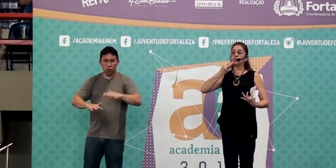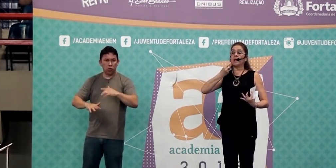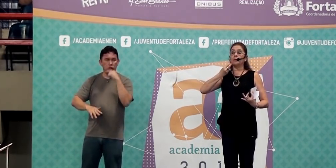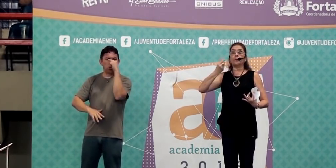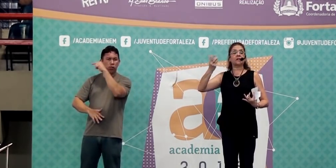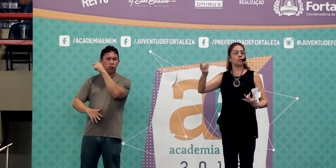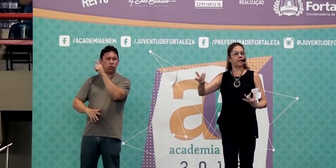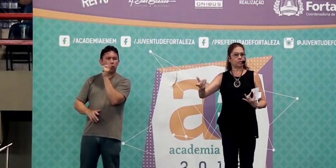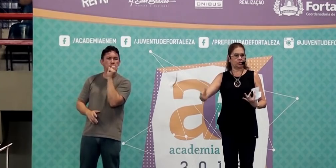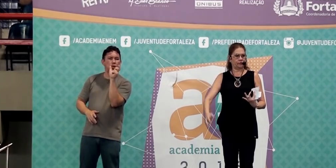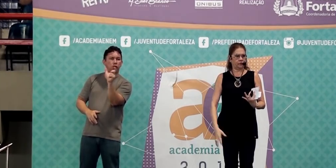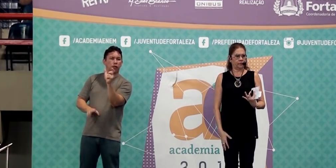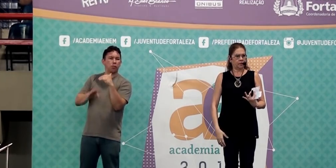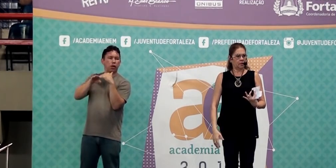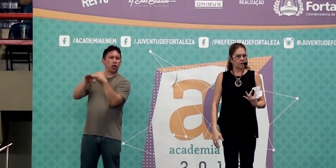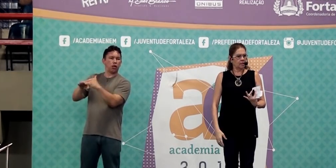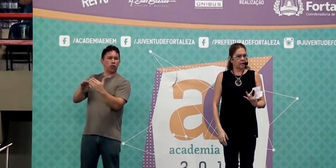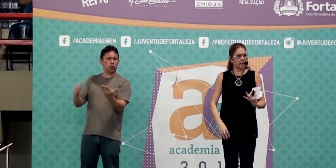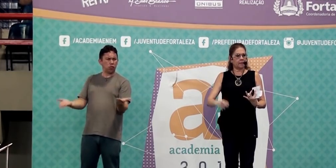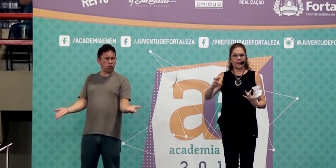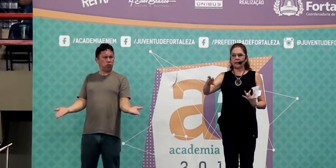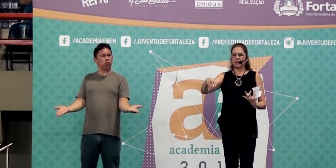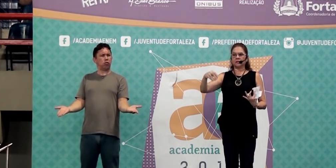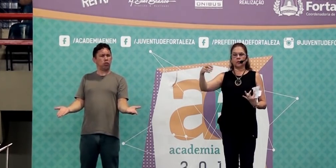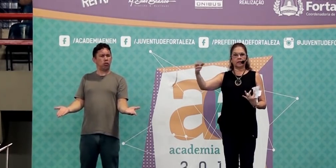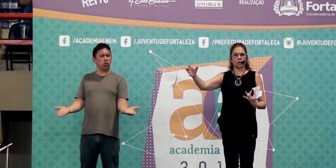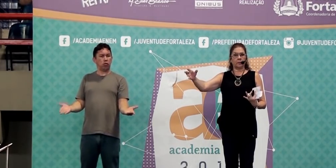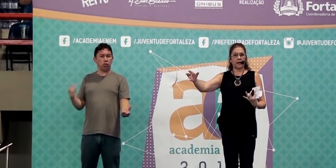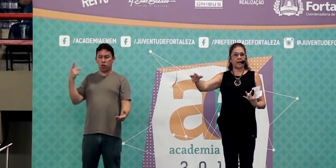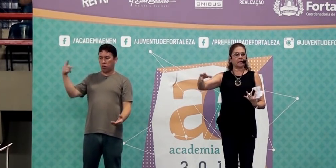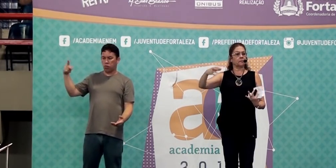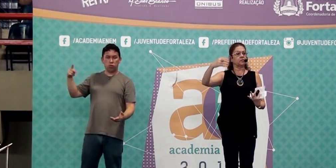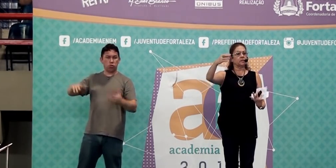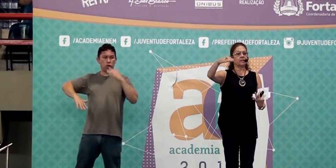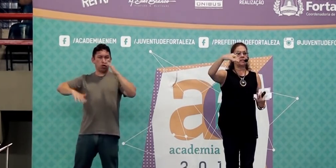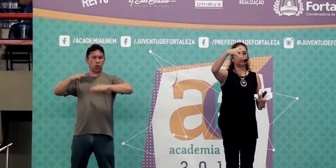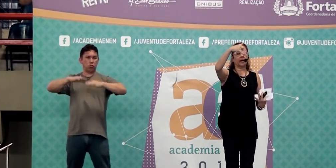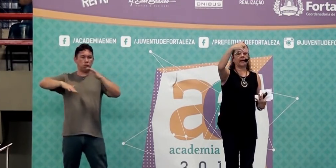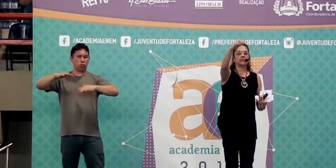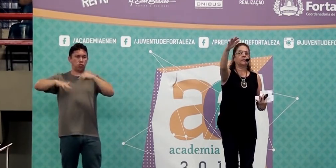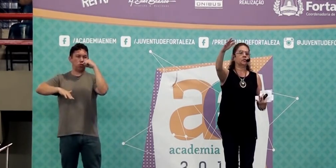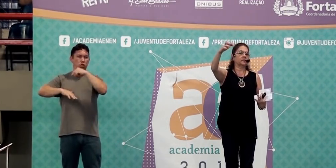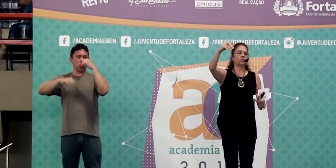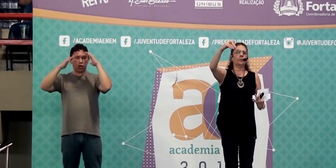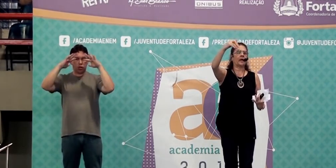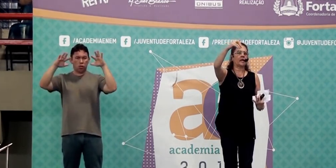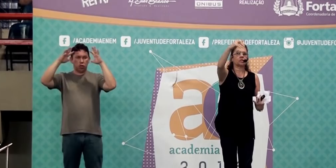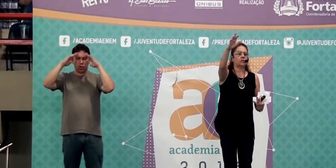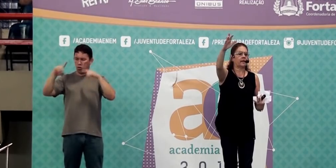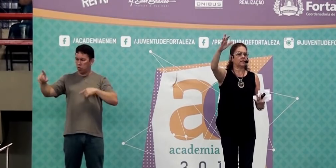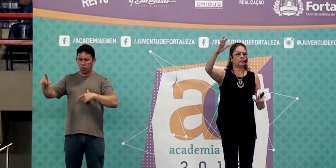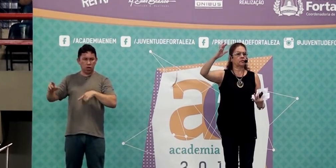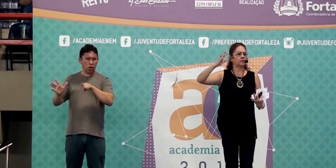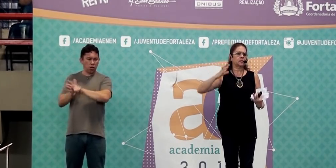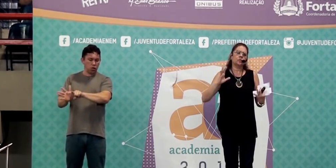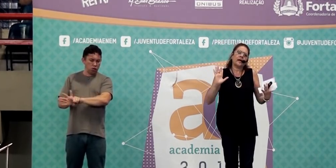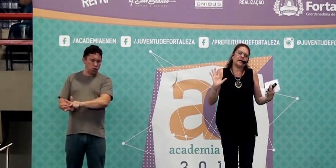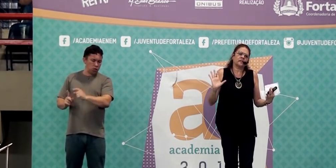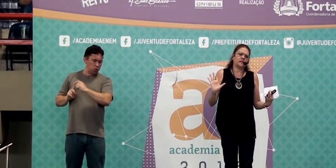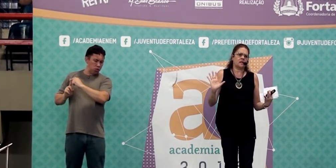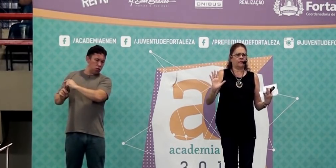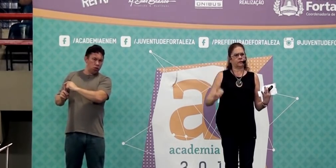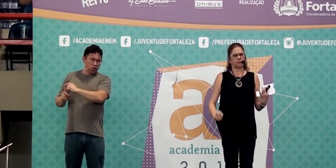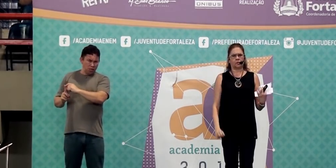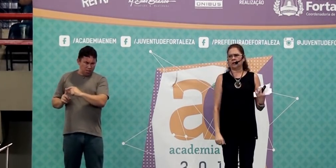leva para um termo pejorativo. Quem pertence ao candomblé, as pessoas acham que aquelas pessoas não prestam, aquelas pessoas assim.